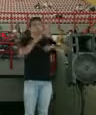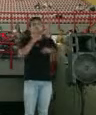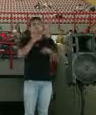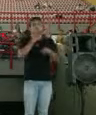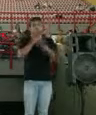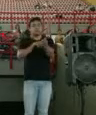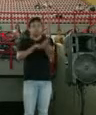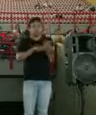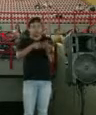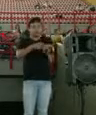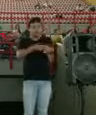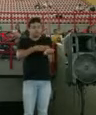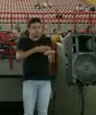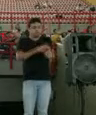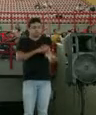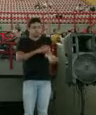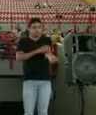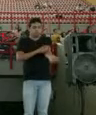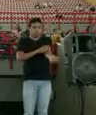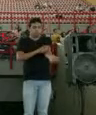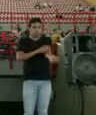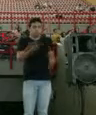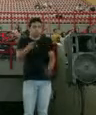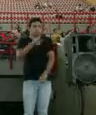sangue e aplicá-lo